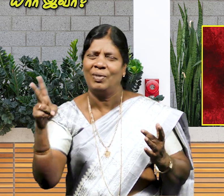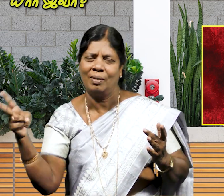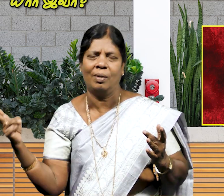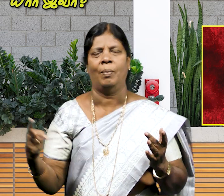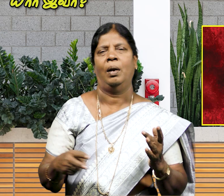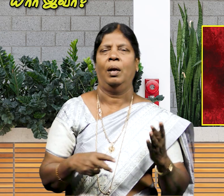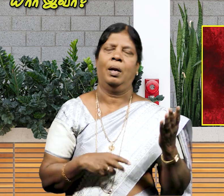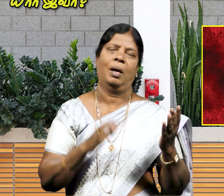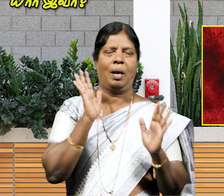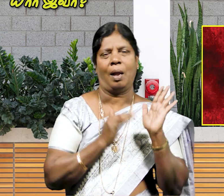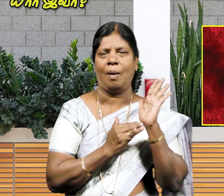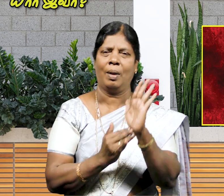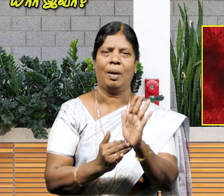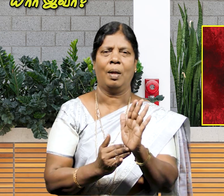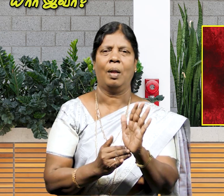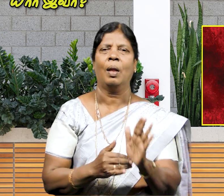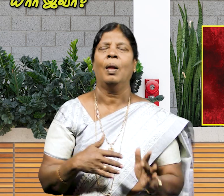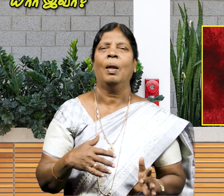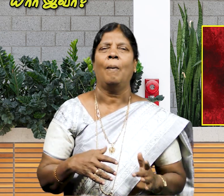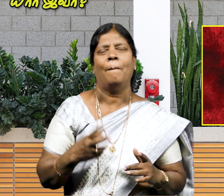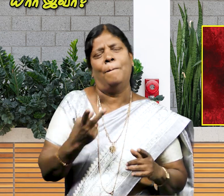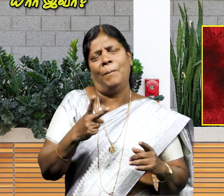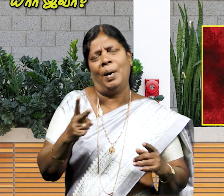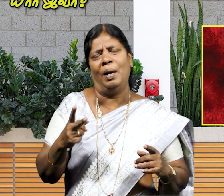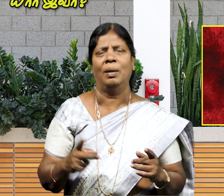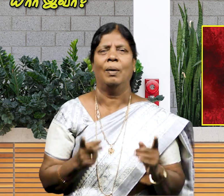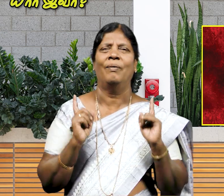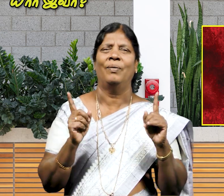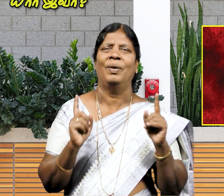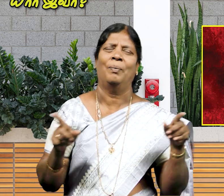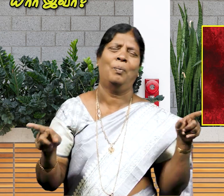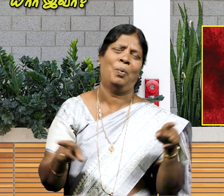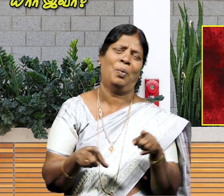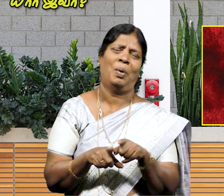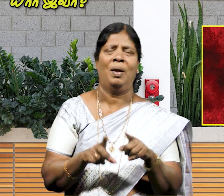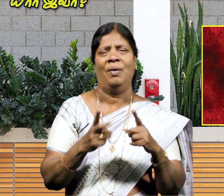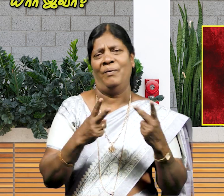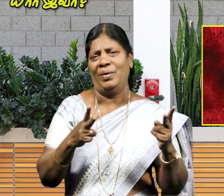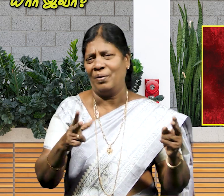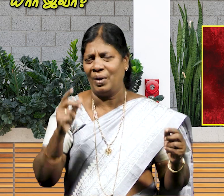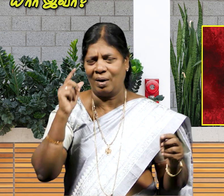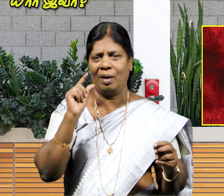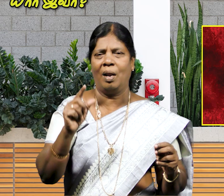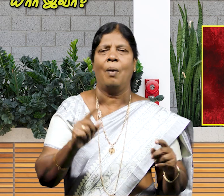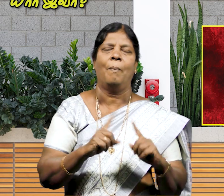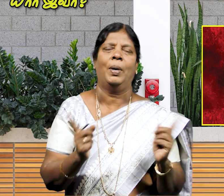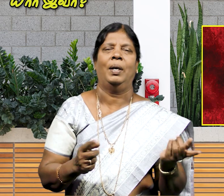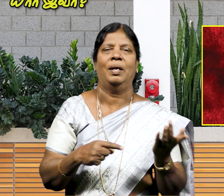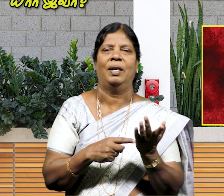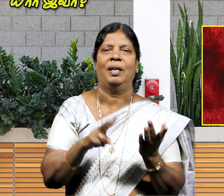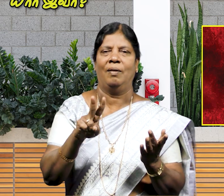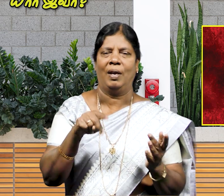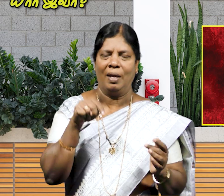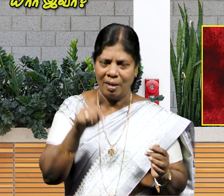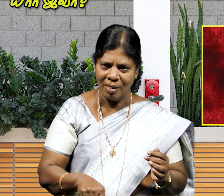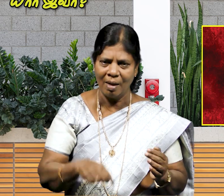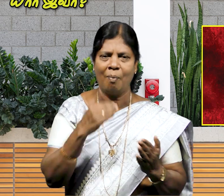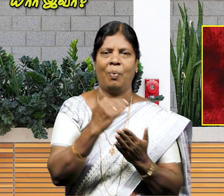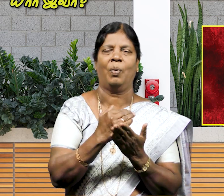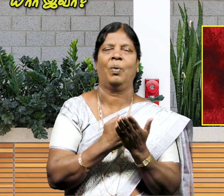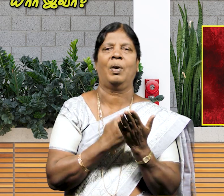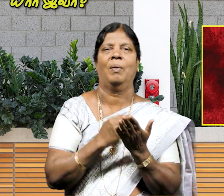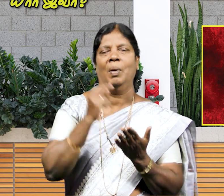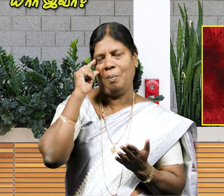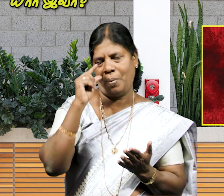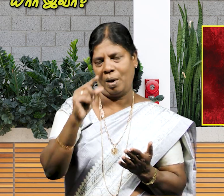ஊடகத்தில் எத்தனையோ செய்திகள் வருகிறது, பொழுதுபோக்குக்காக பல நிகழ்ச்சிகள் இருக்கிறது. அப்படி இருக்க நீங்கள் இந்த நிகழ்ச்சியை